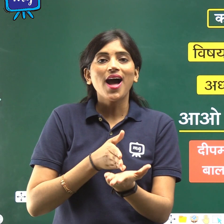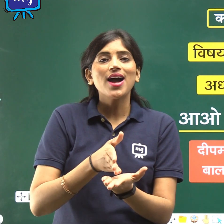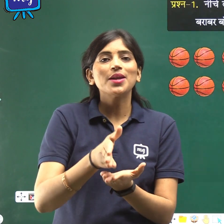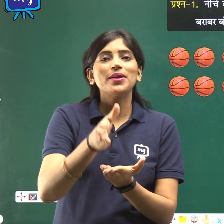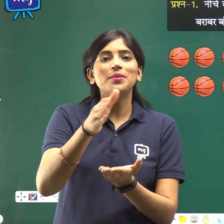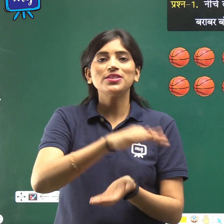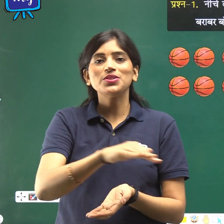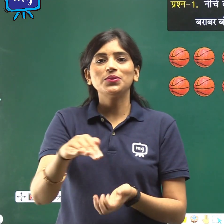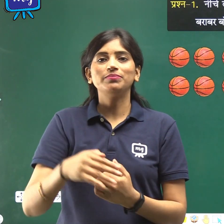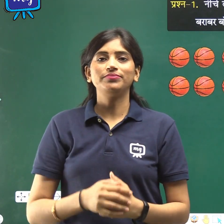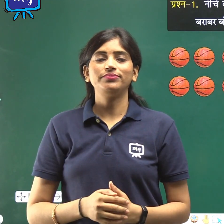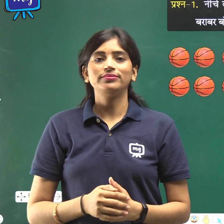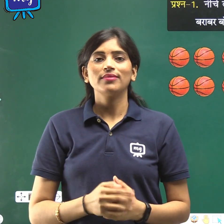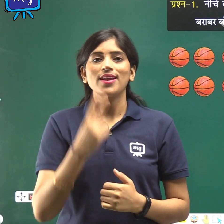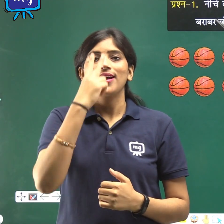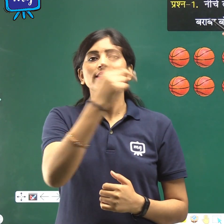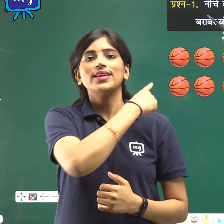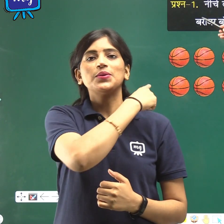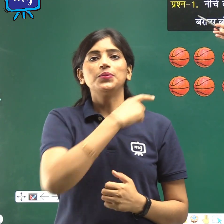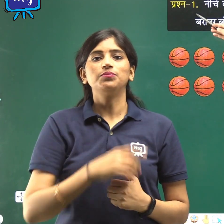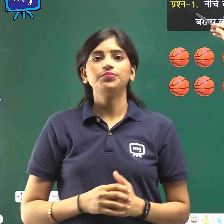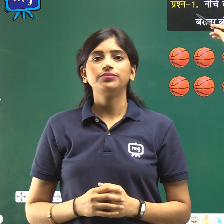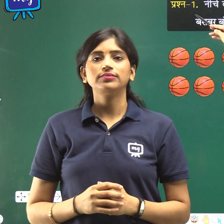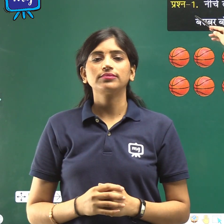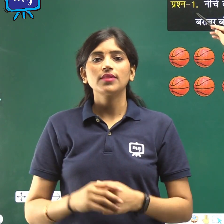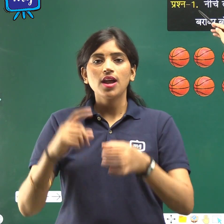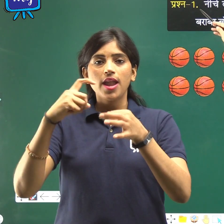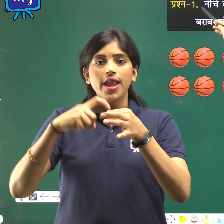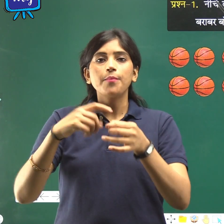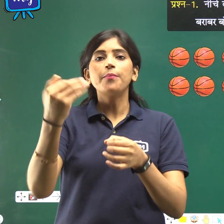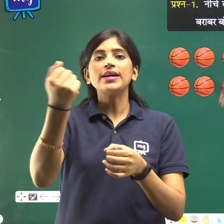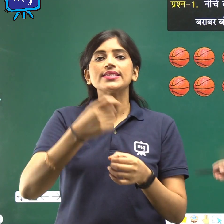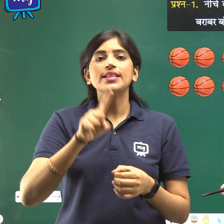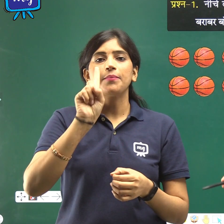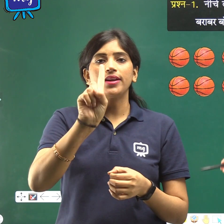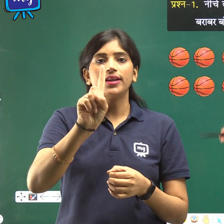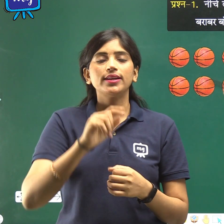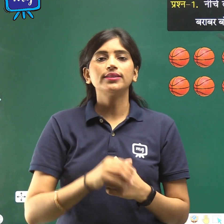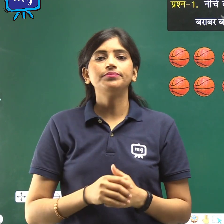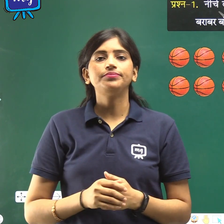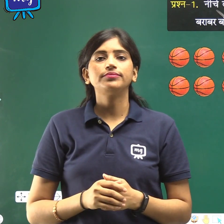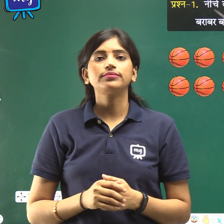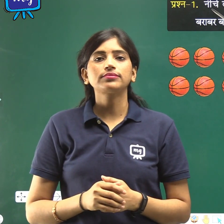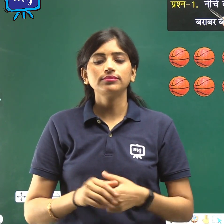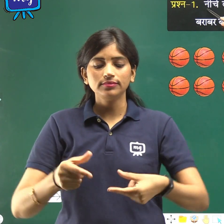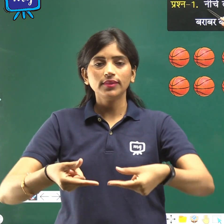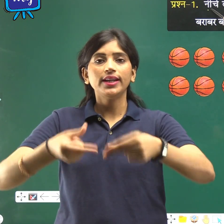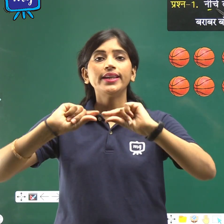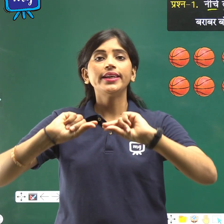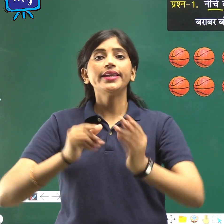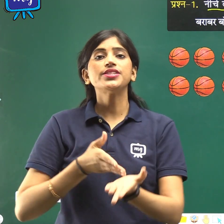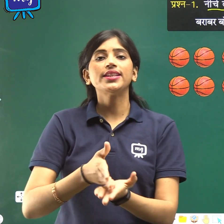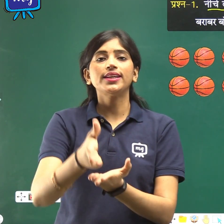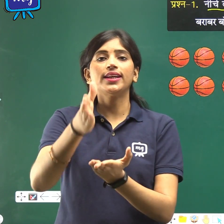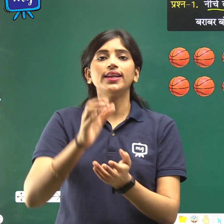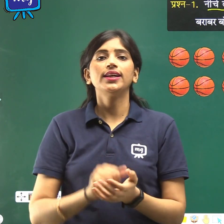बच्चों। देखो, प्रश्न नंबर 1। नीचे दी